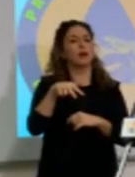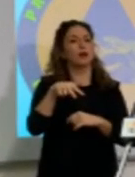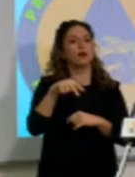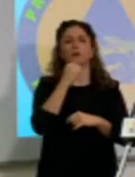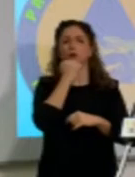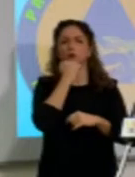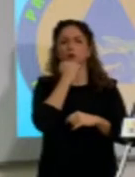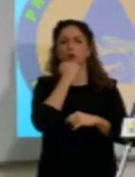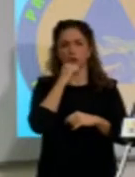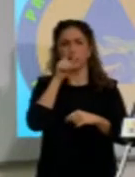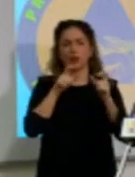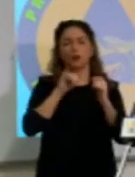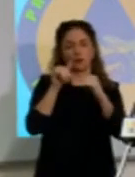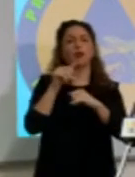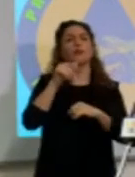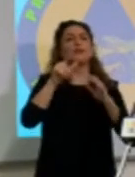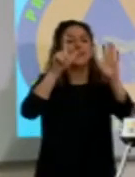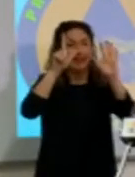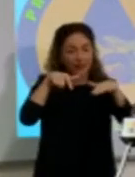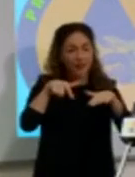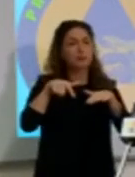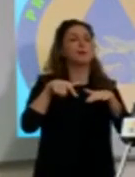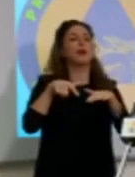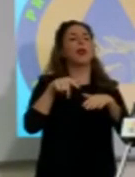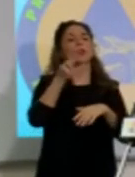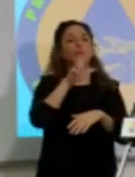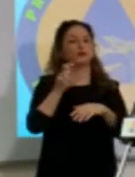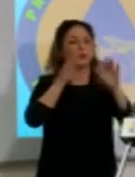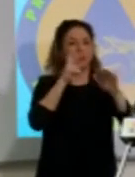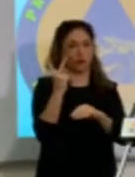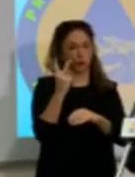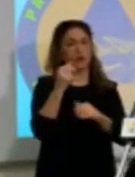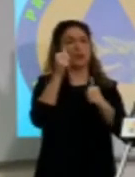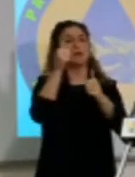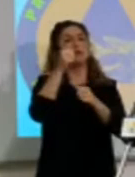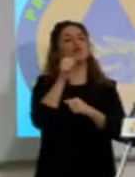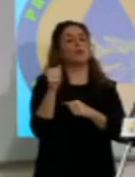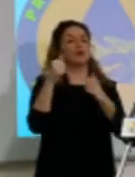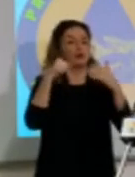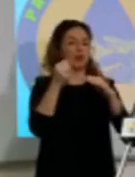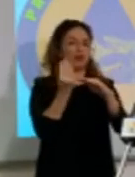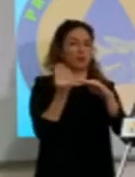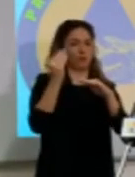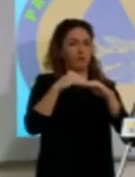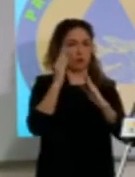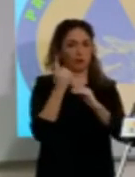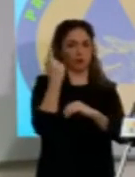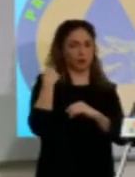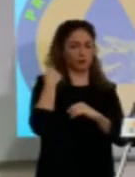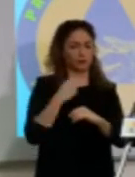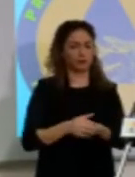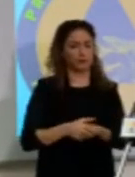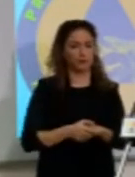punti sono molti e tutti salienti per i veneti i ristori innanzitutto ieri il presidente ha annunciato l'arrivo se l'idea diventerà realtà di